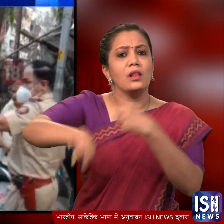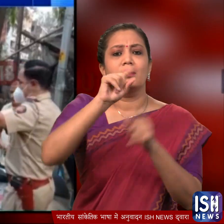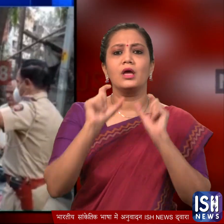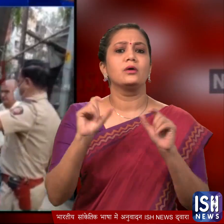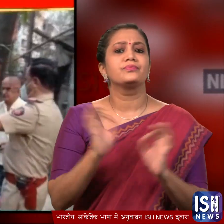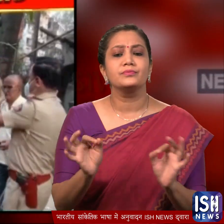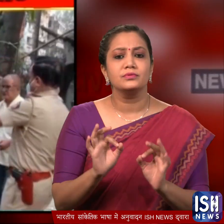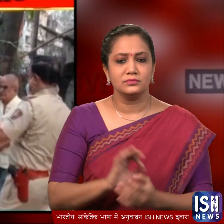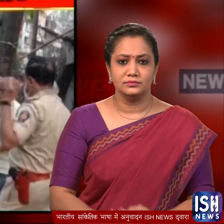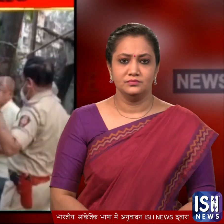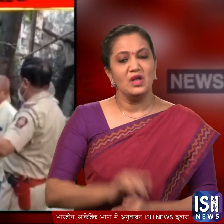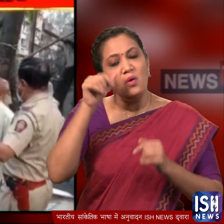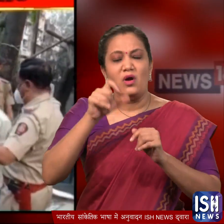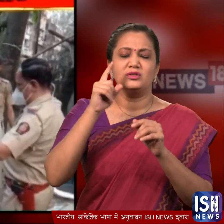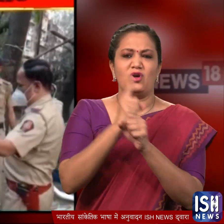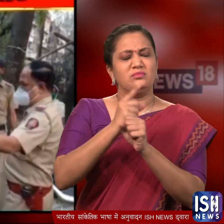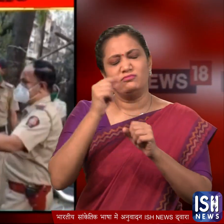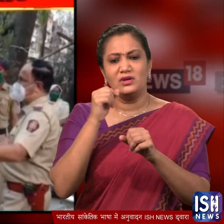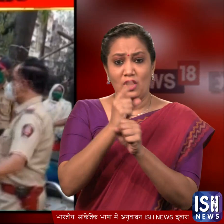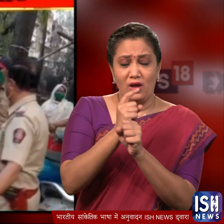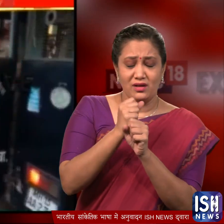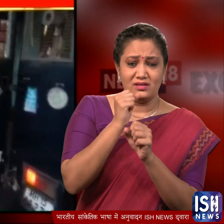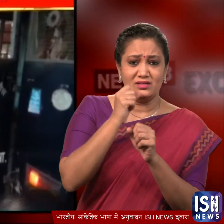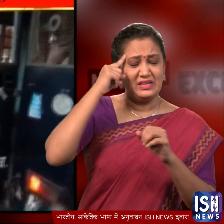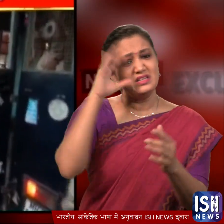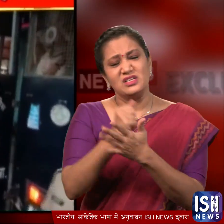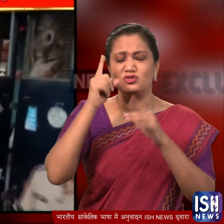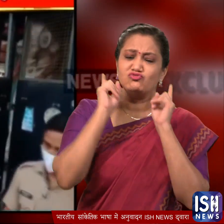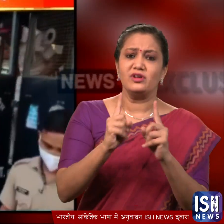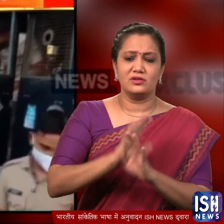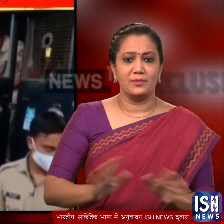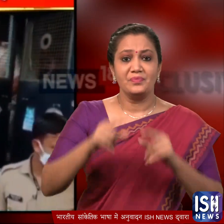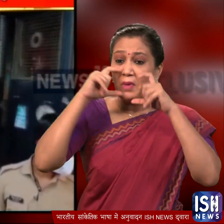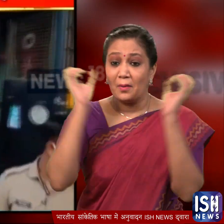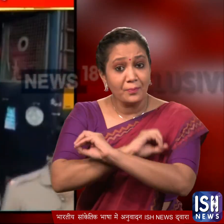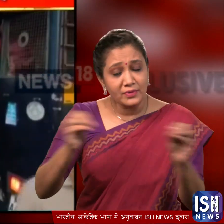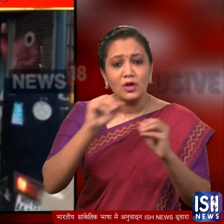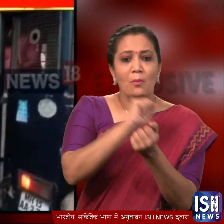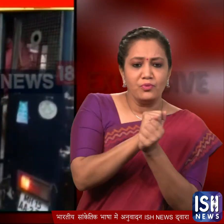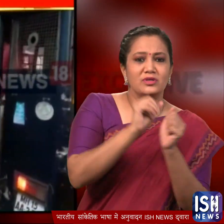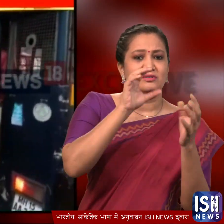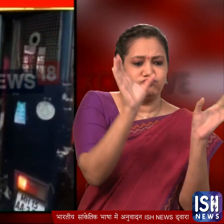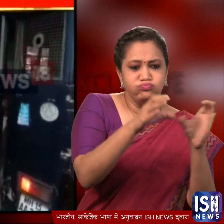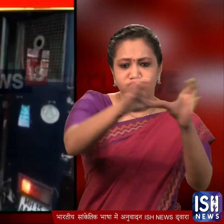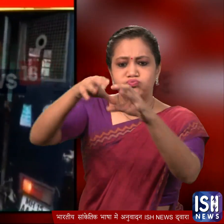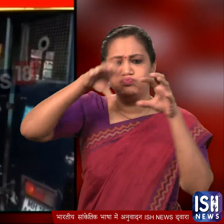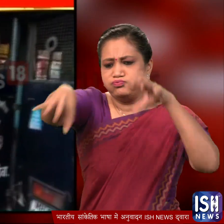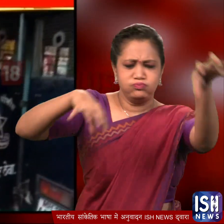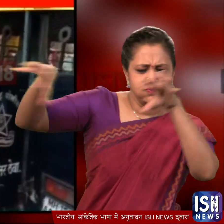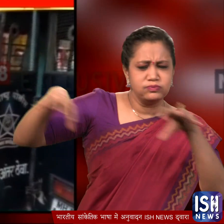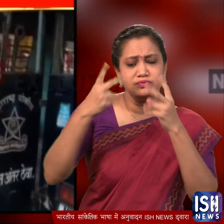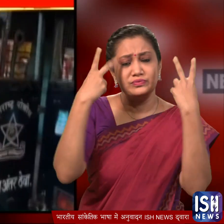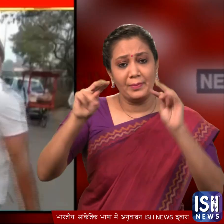बाद प्रशासन को ऐसे लोगों पर सख्त एक्शन लेना पड़ा। बिना मास्क के बाहर निकलने वालों पर नजर रखने के लिए पुलिस की टीमें जगह जगह तैनात